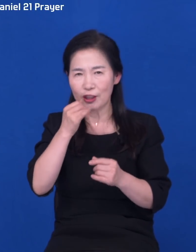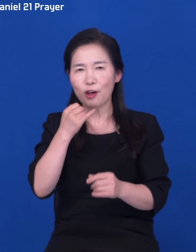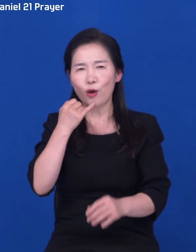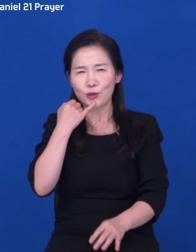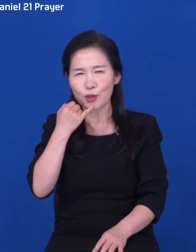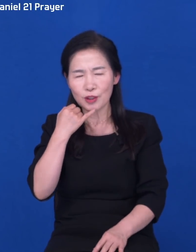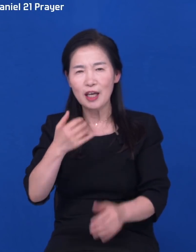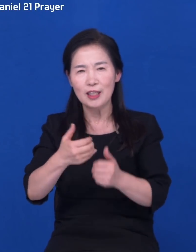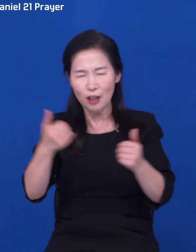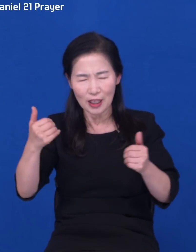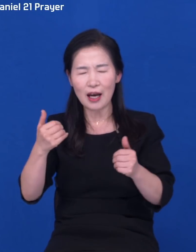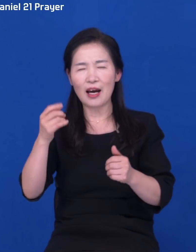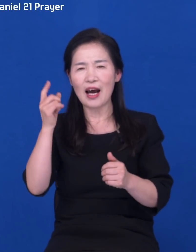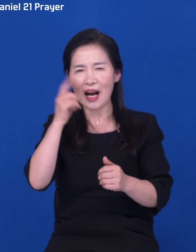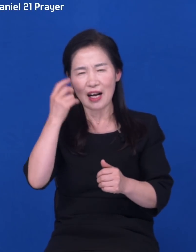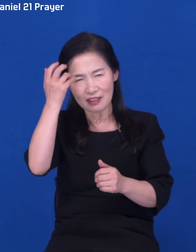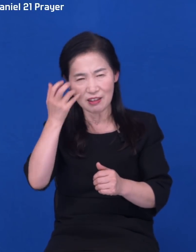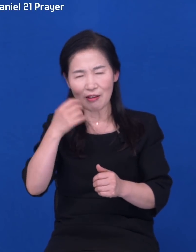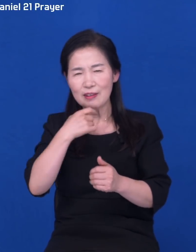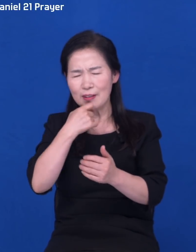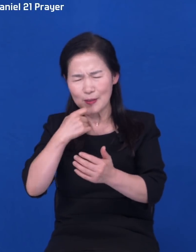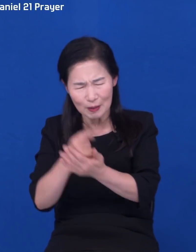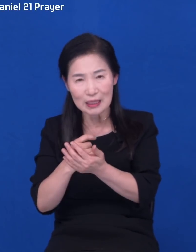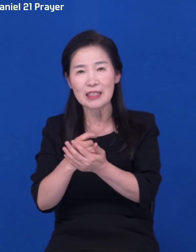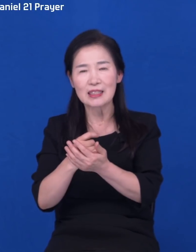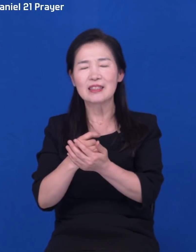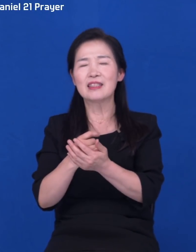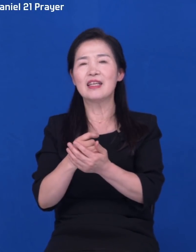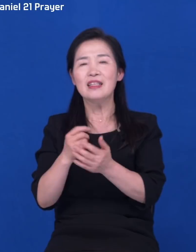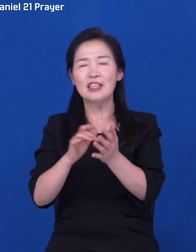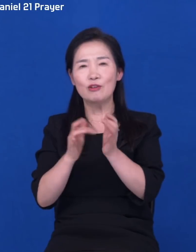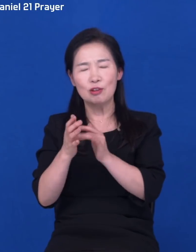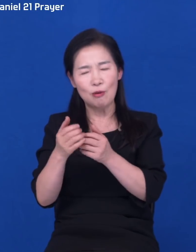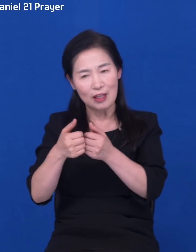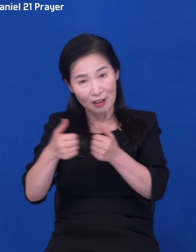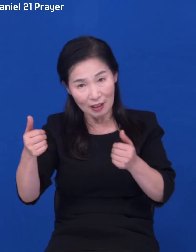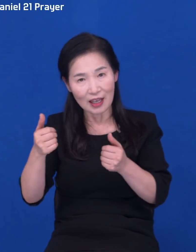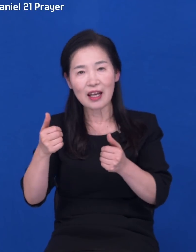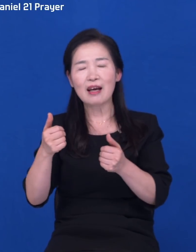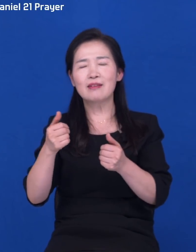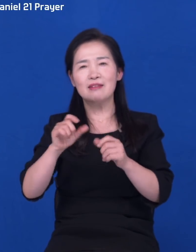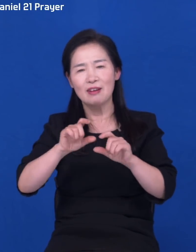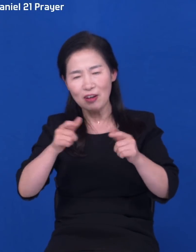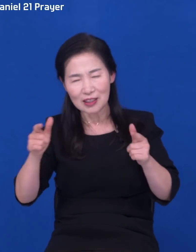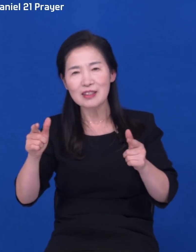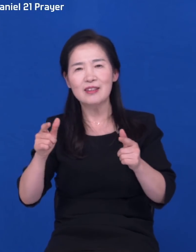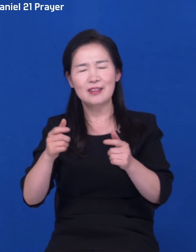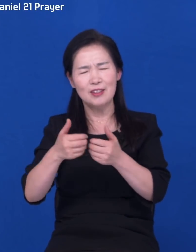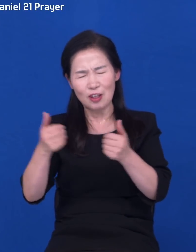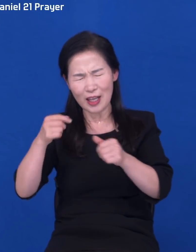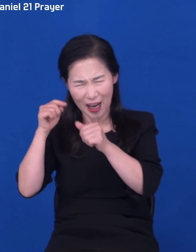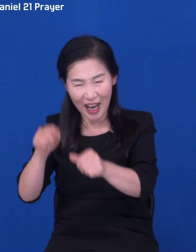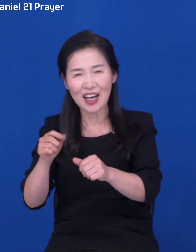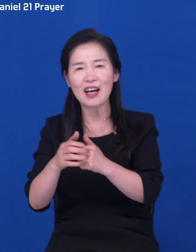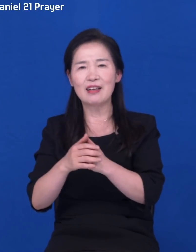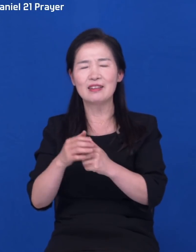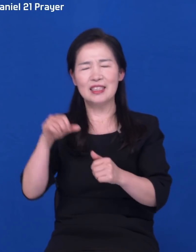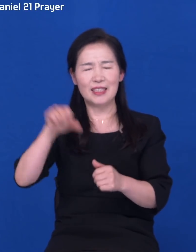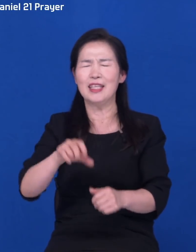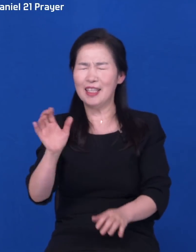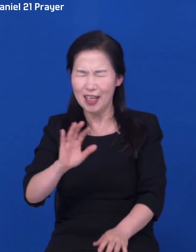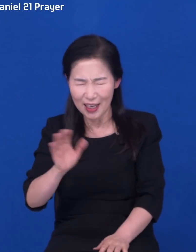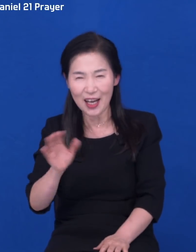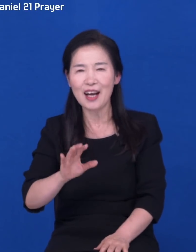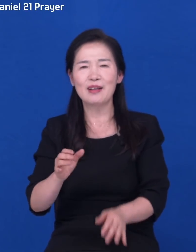떠나가라. 악한 영들아, 나를 속이려고 하고 예수님에서 떨어지게 하겠지만 나는 절대 예수님 붙들고 절대 너희들한테 지지 않을 거야. 너희들 예수님